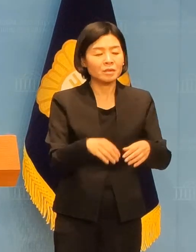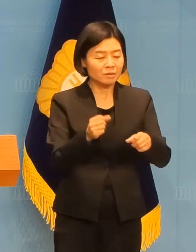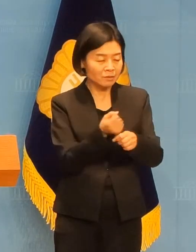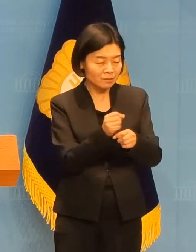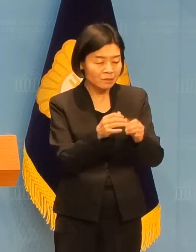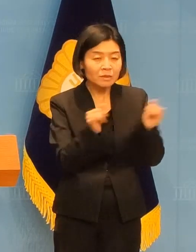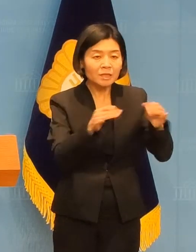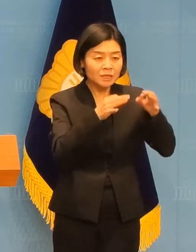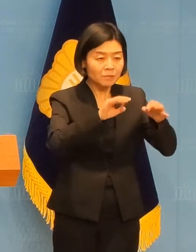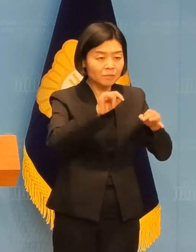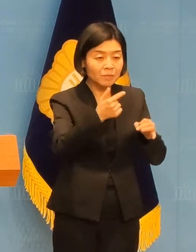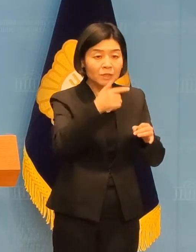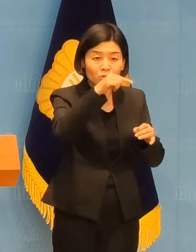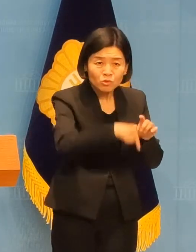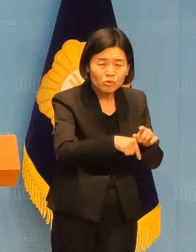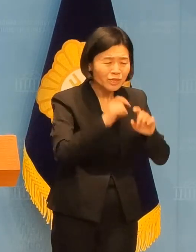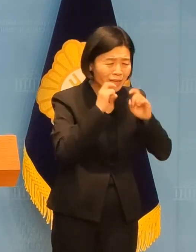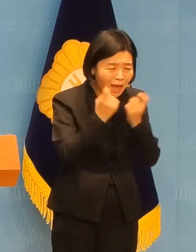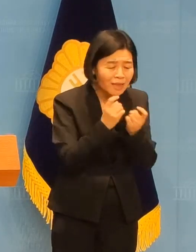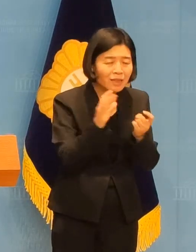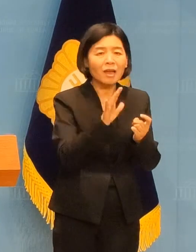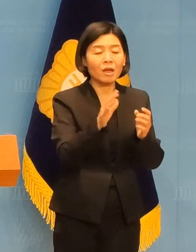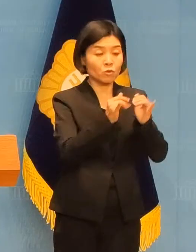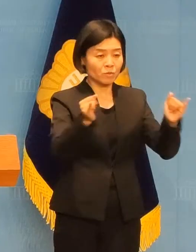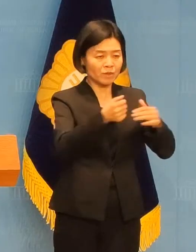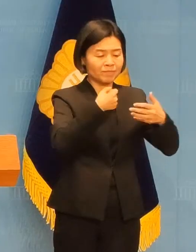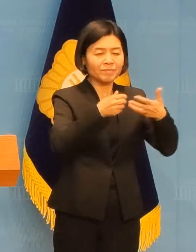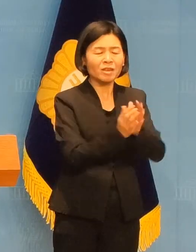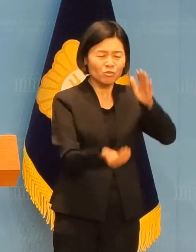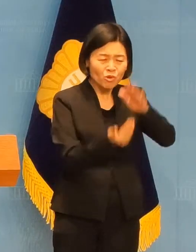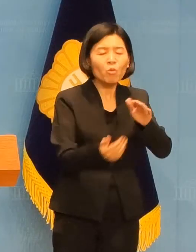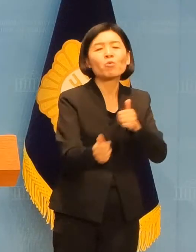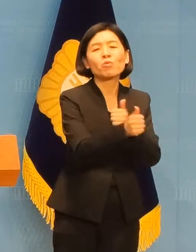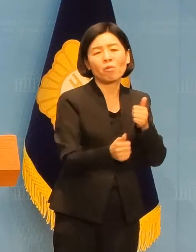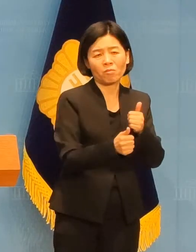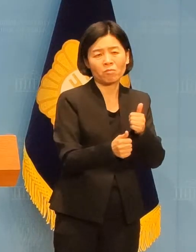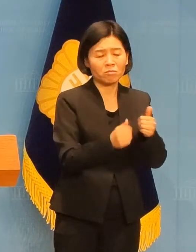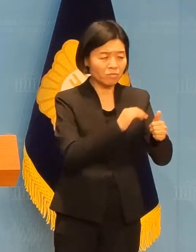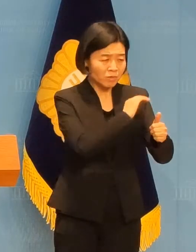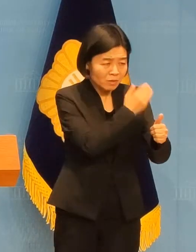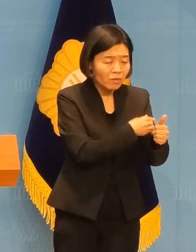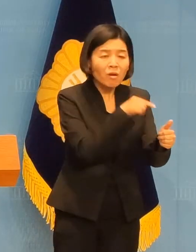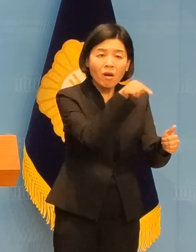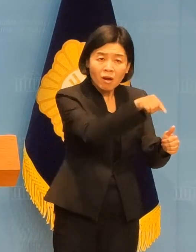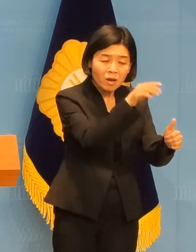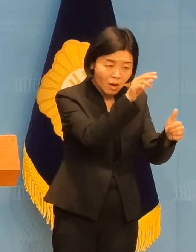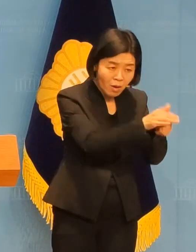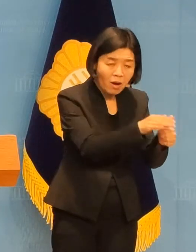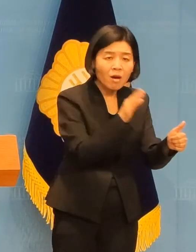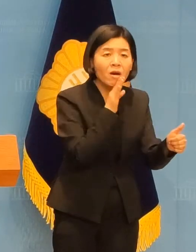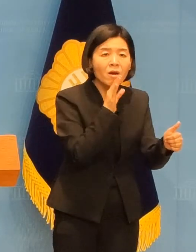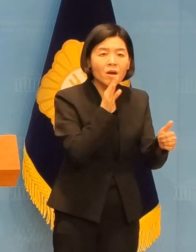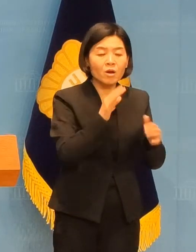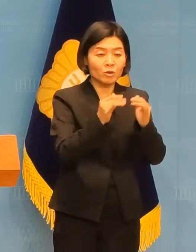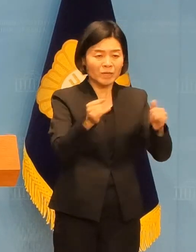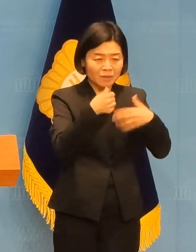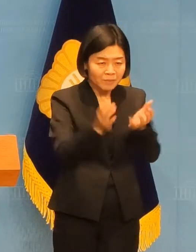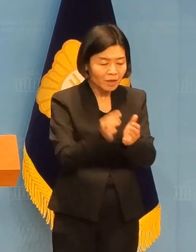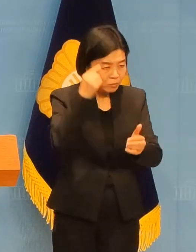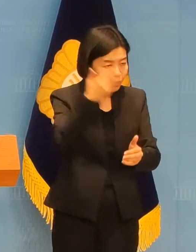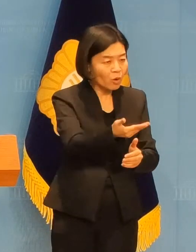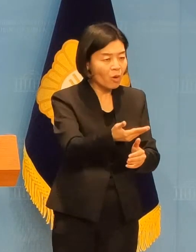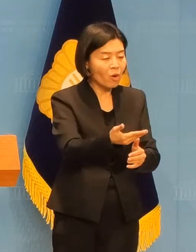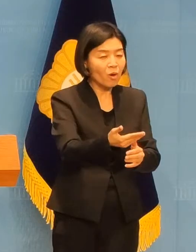그저 개인이 아니라 국민의힘의 최고위원입니다. 하니 국민의힘은 이 음모론이 당론인지부터 명확히